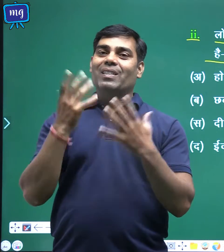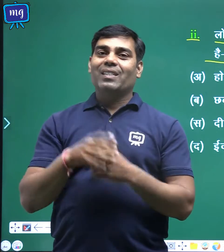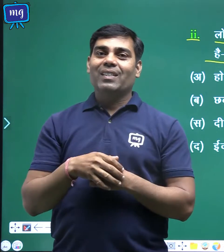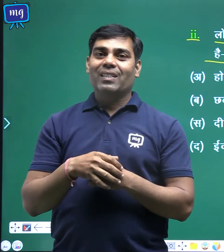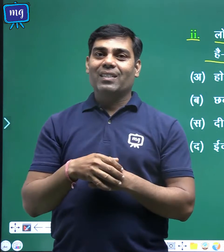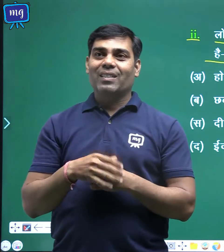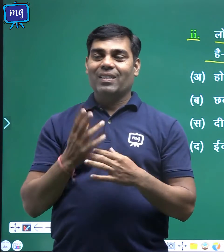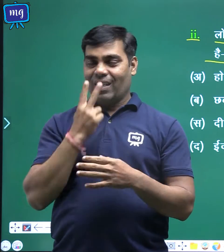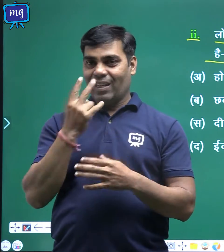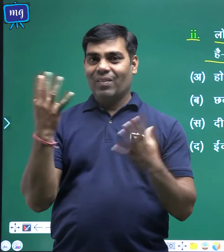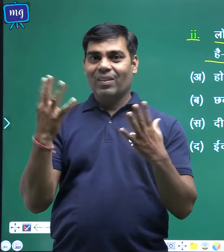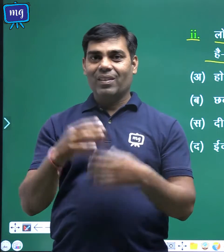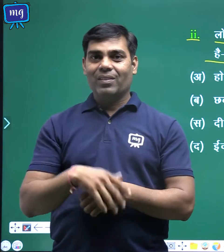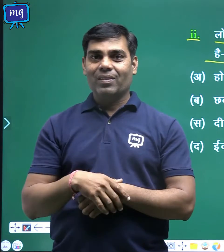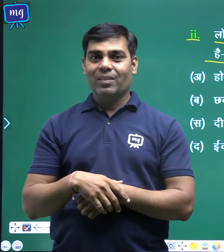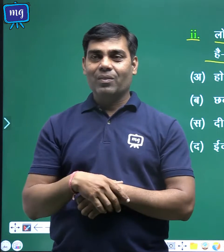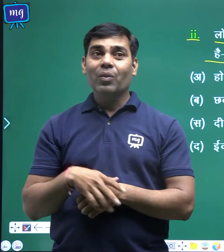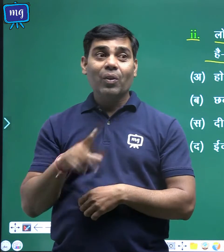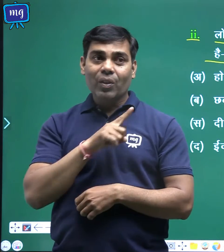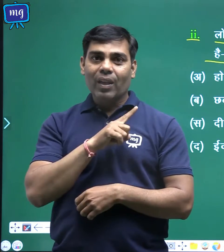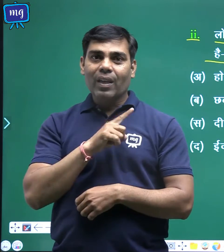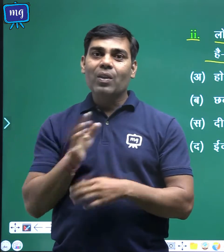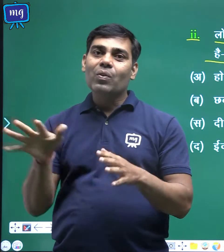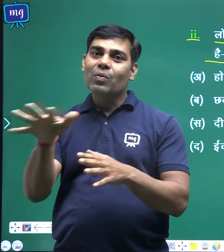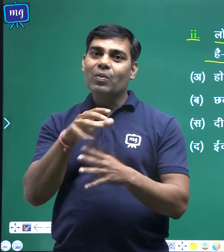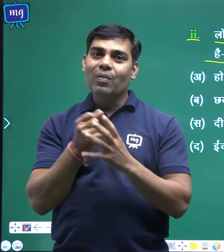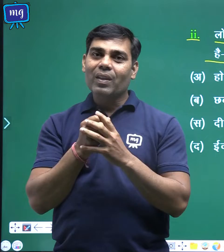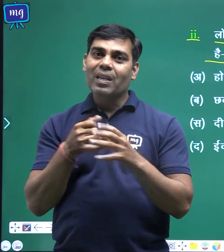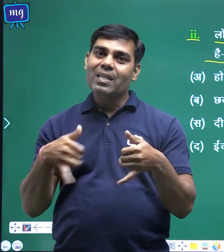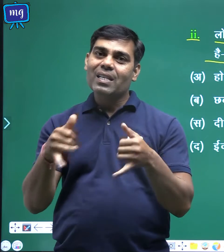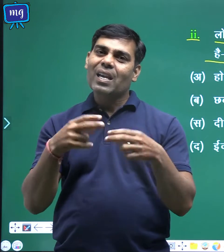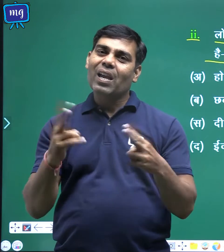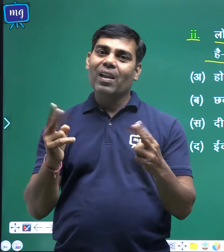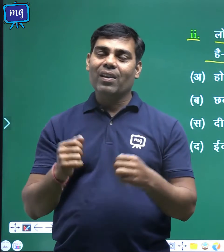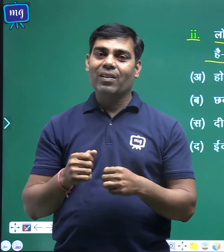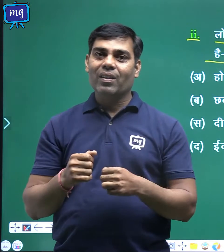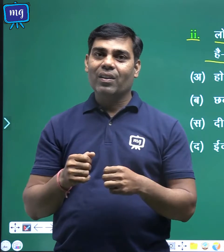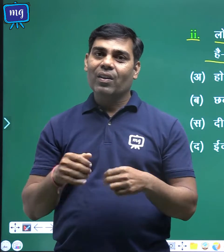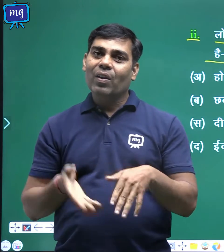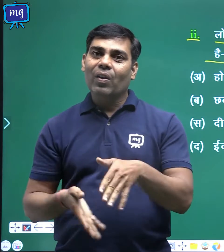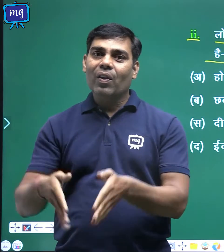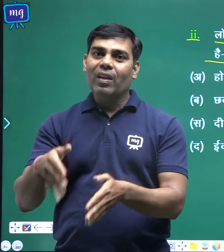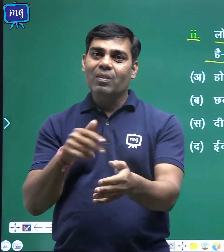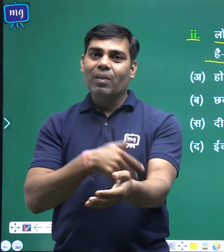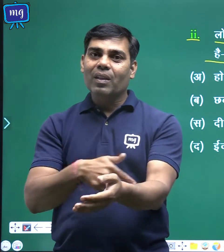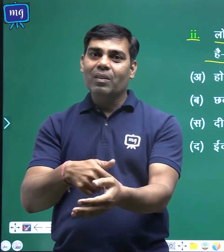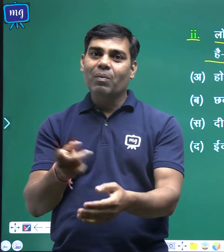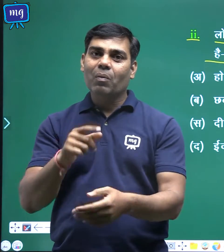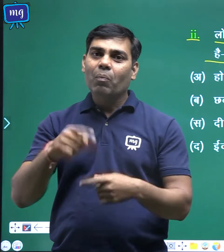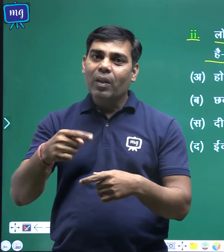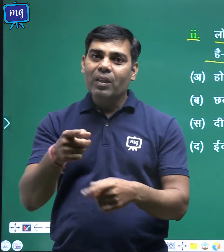हो जाता है। ये सभी झांकियाँ राजपथ पर